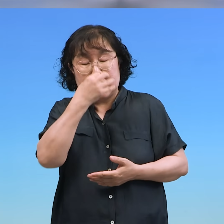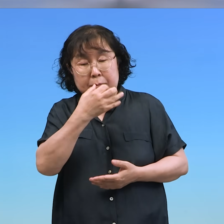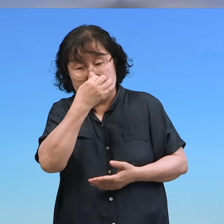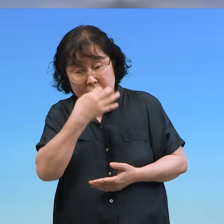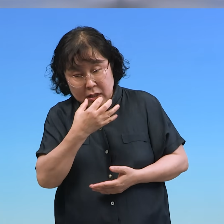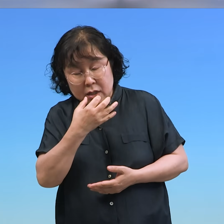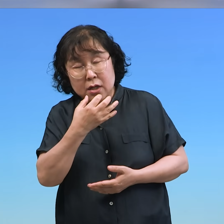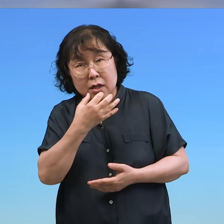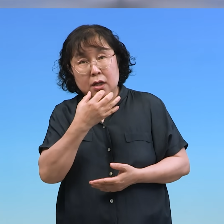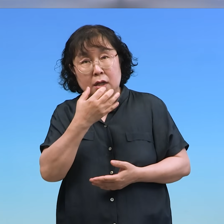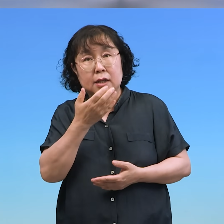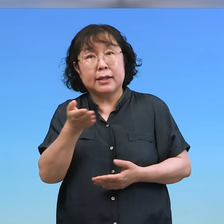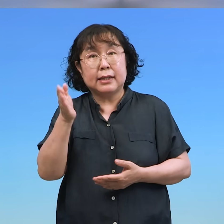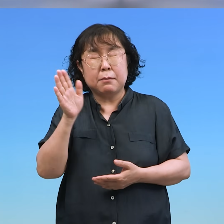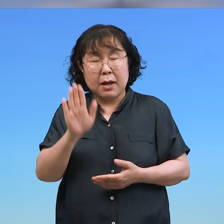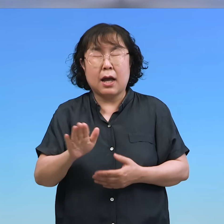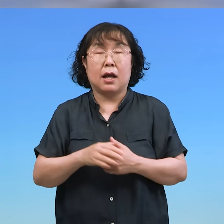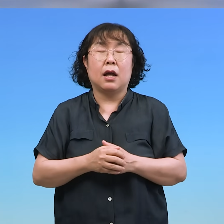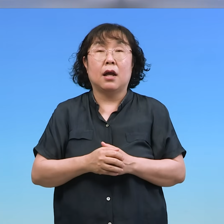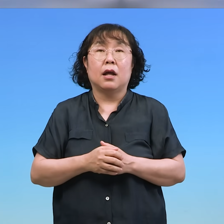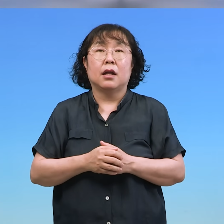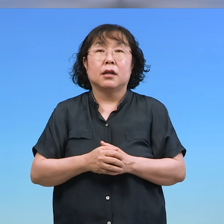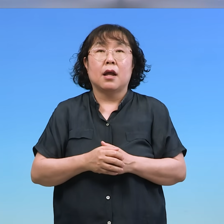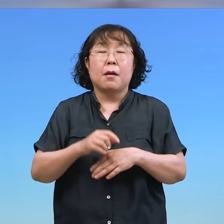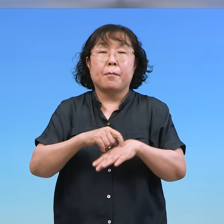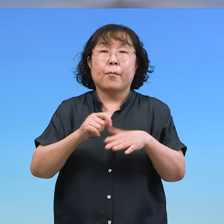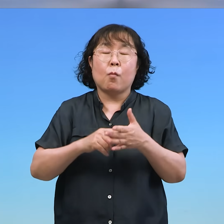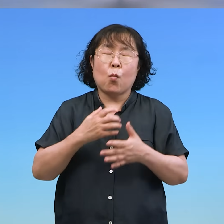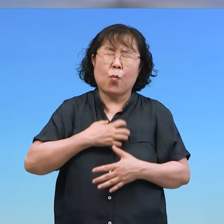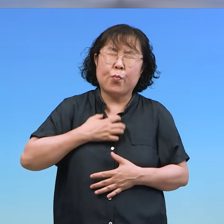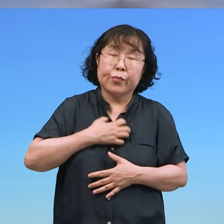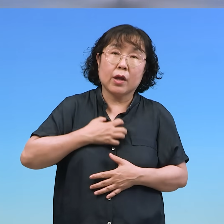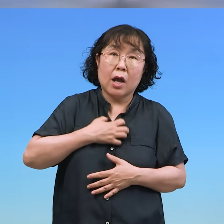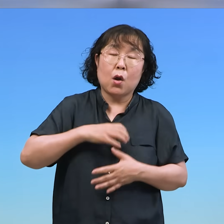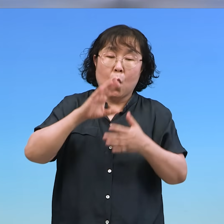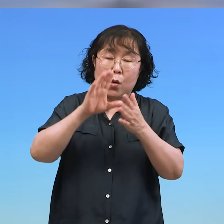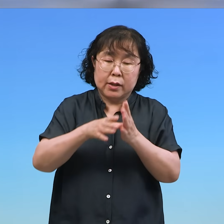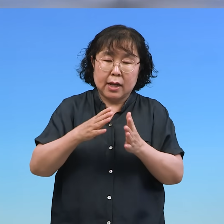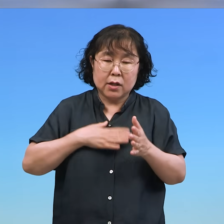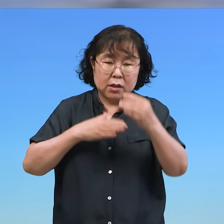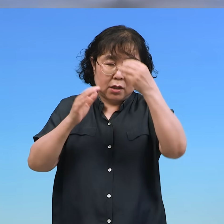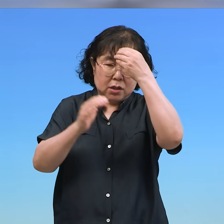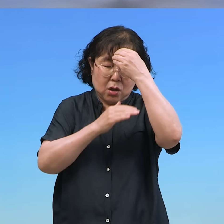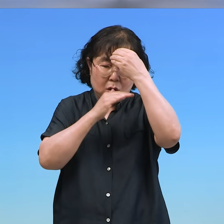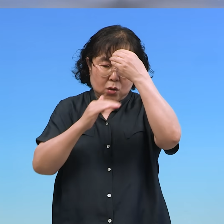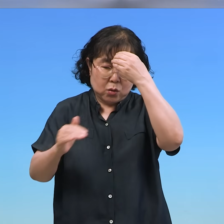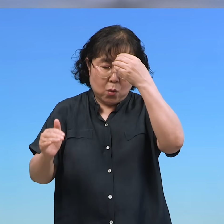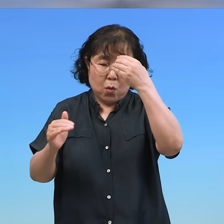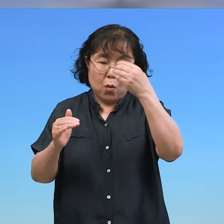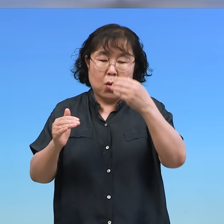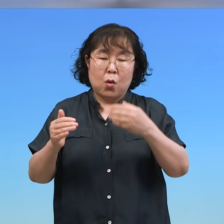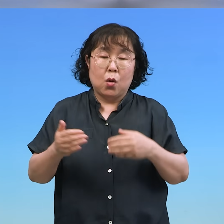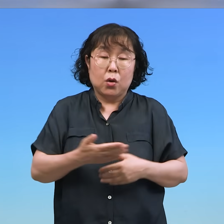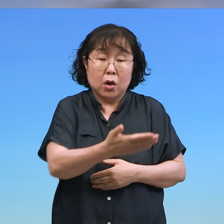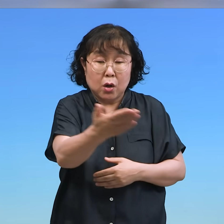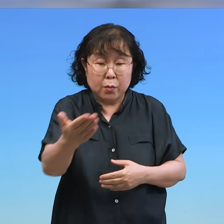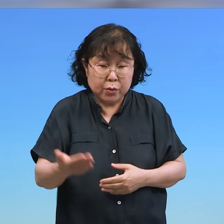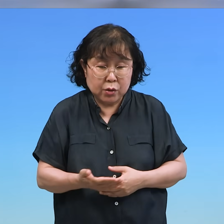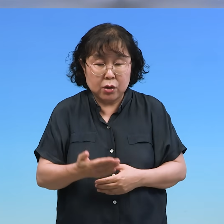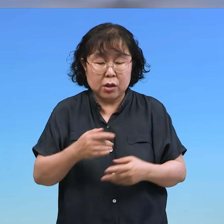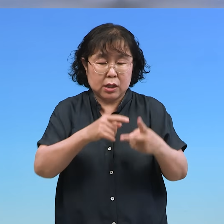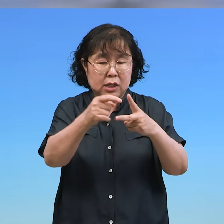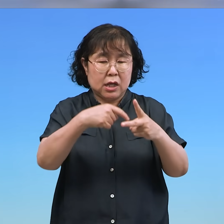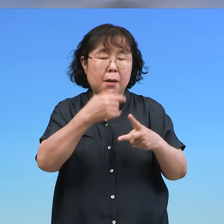때문에 저는 막 오래 불면증은 안 겪어봤어도요, 잠이 안 오고 막 이럴 때는 꼭 성도님들을 제가 이해하게 돼요.